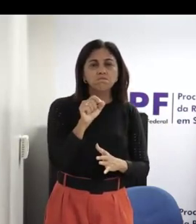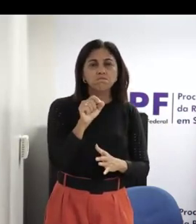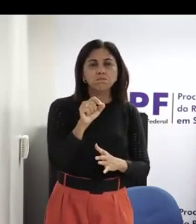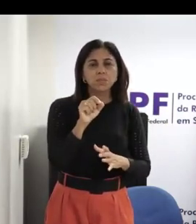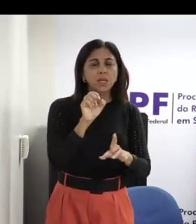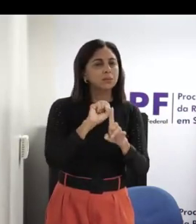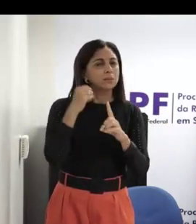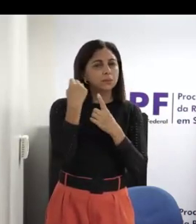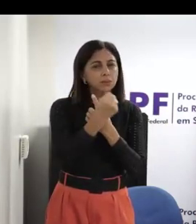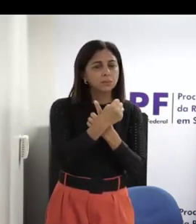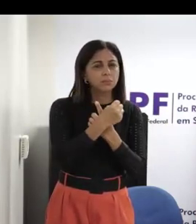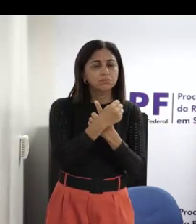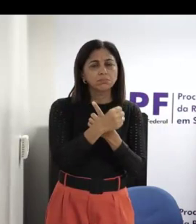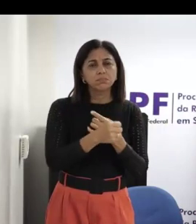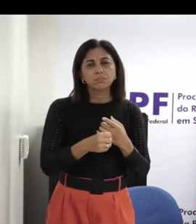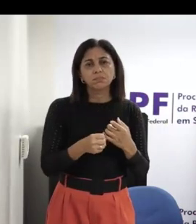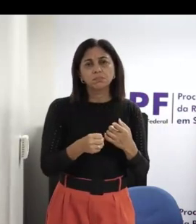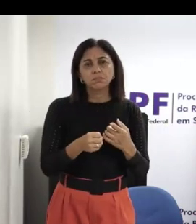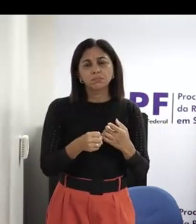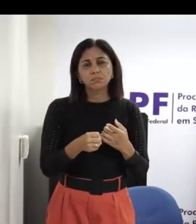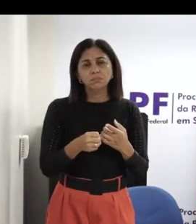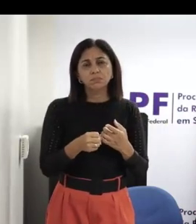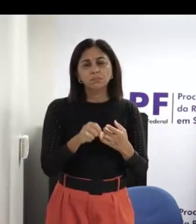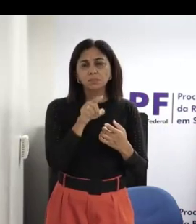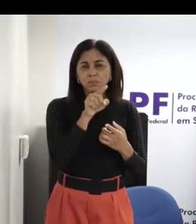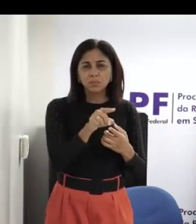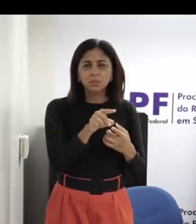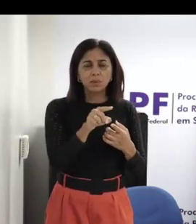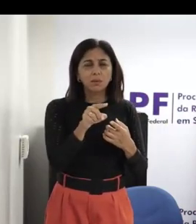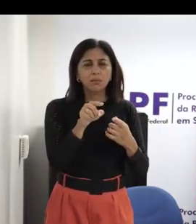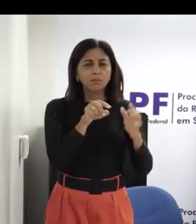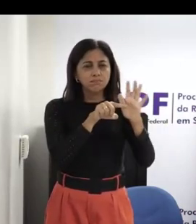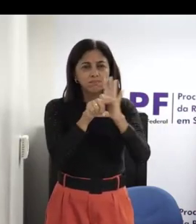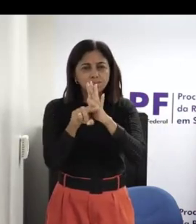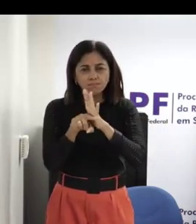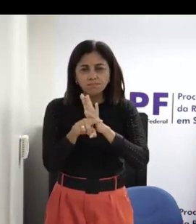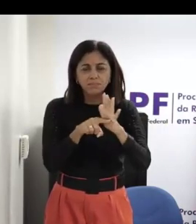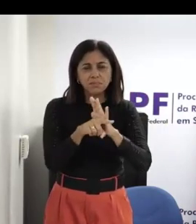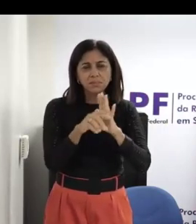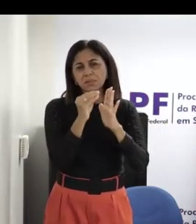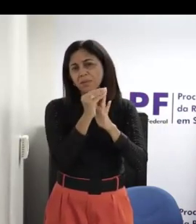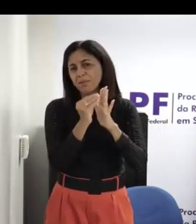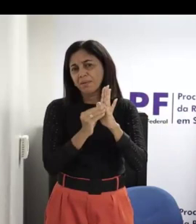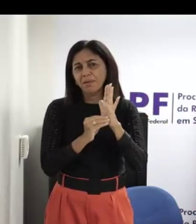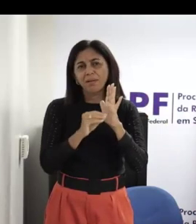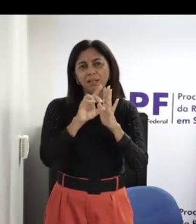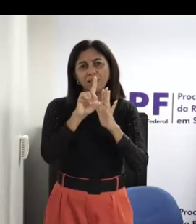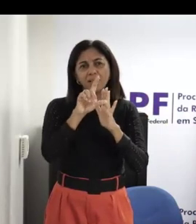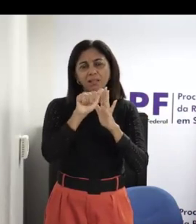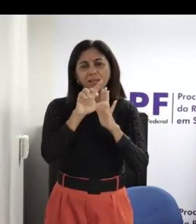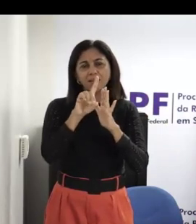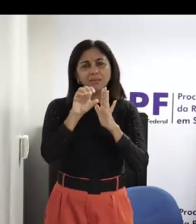encantou assim em termos de produzir material preocupação Eu lembro que um dos um dos vídeos que me